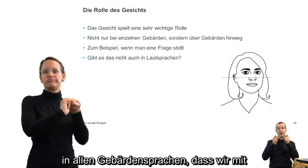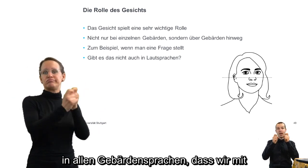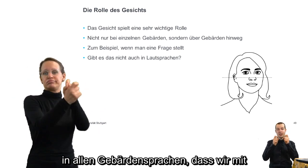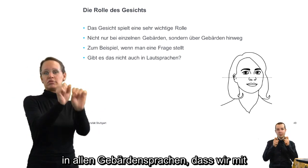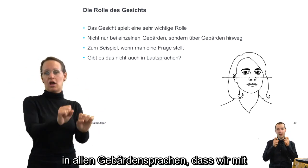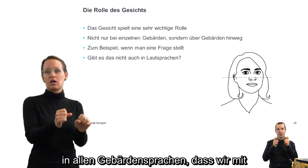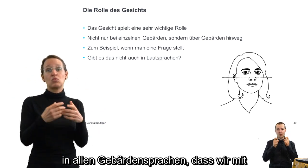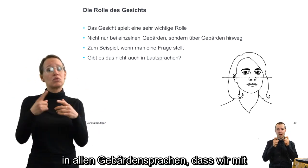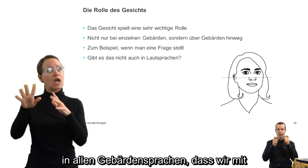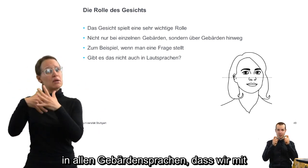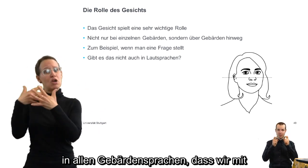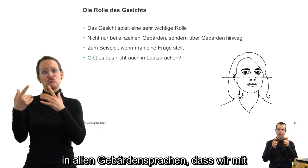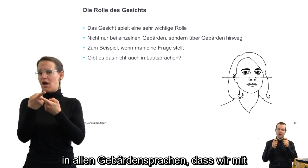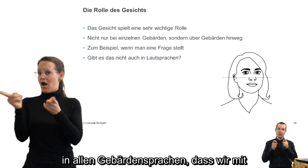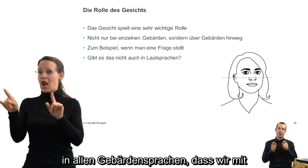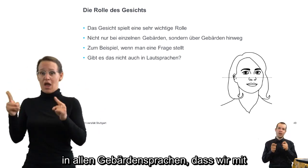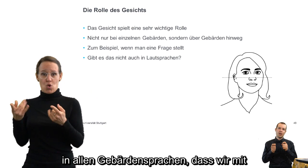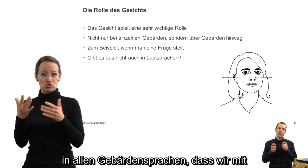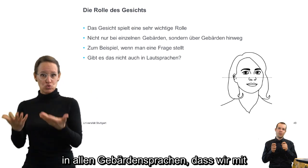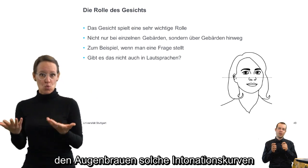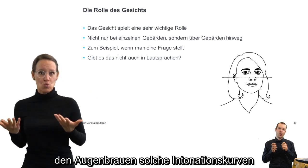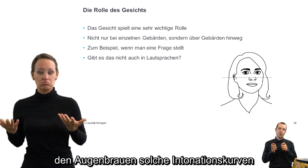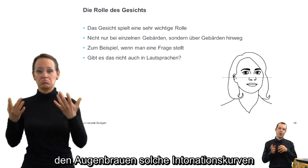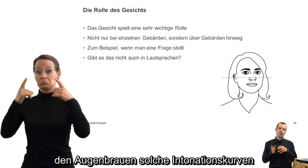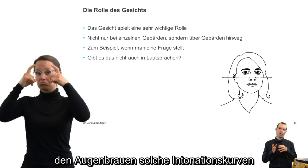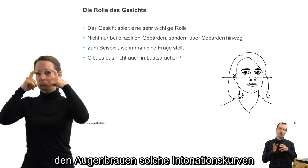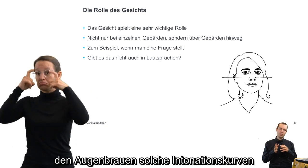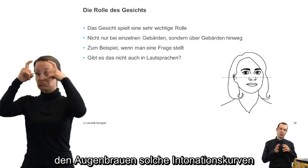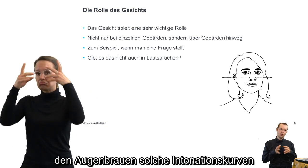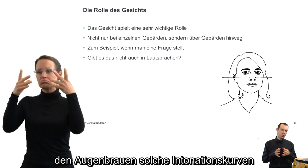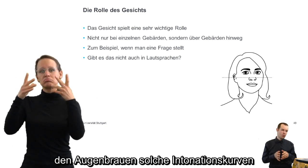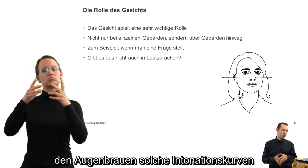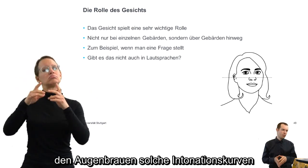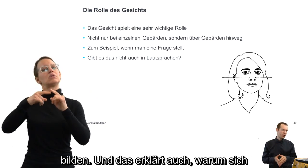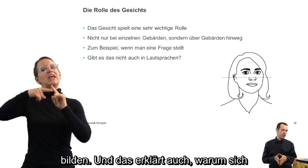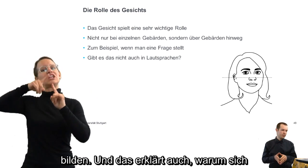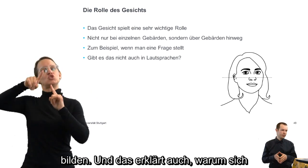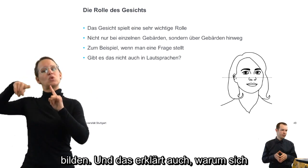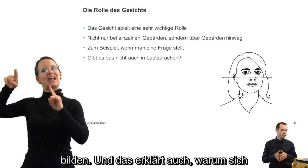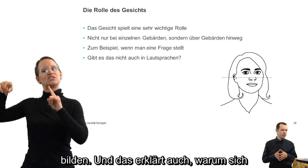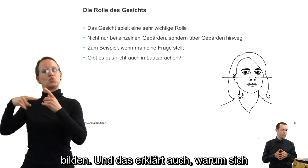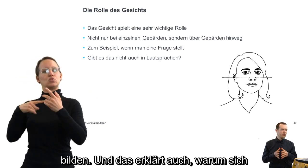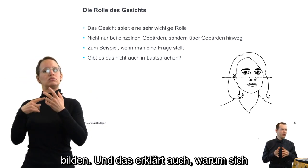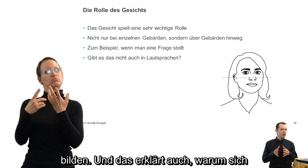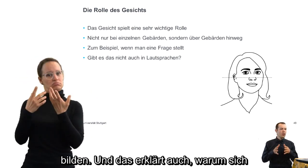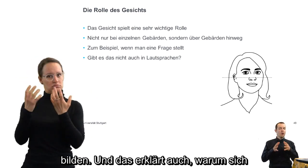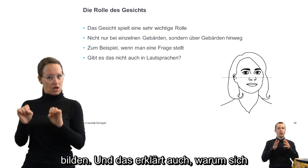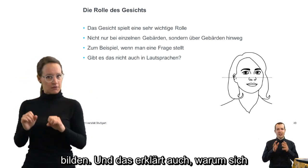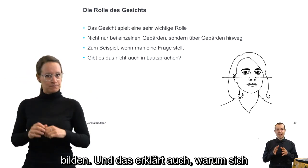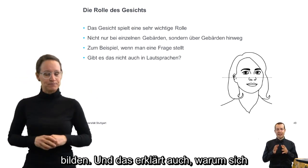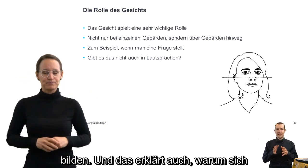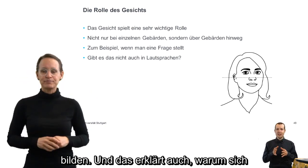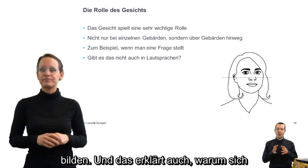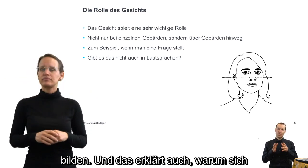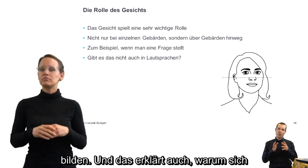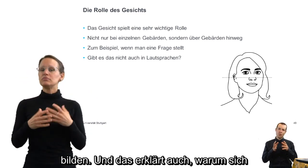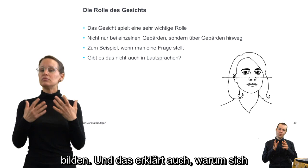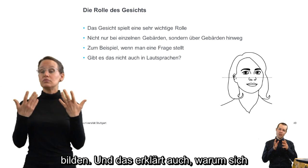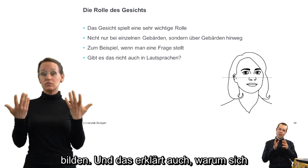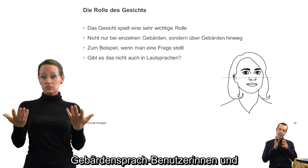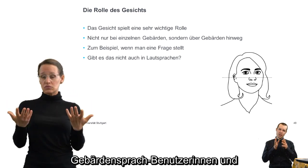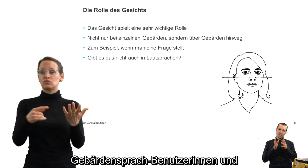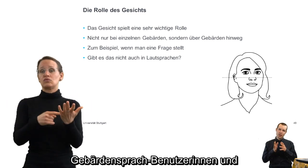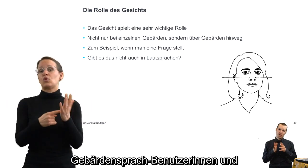wir finden das auch in allen Gebärdensprachen, dass wir mit den Augenbrauen solche Intonationskurven bilden. Und das erklärt auch,